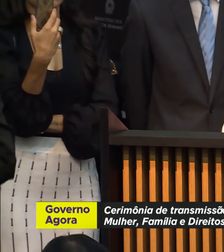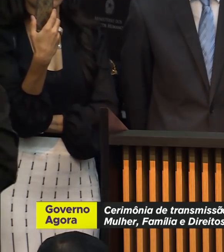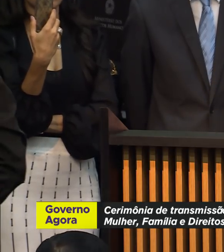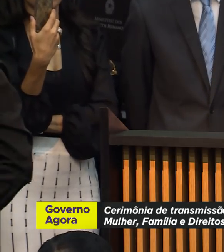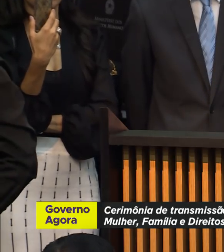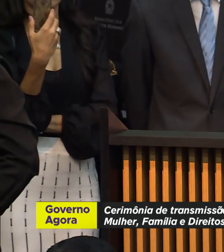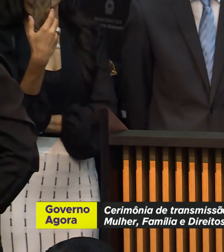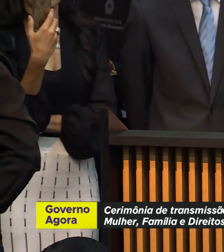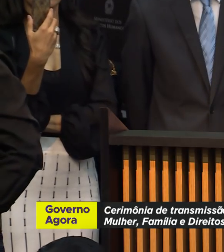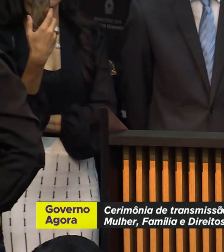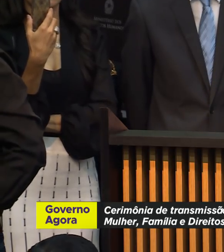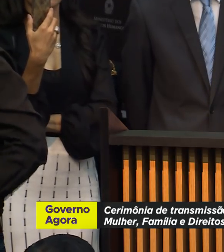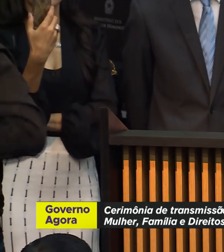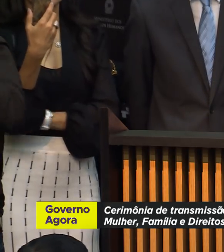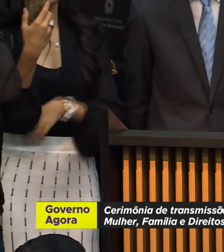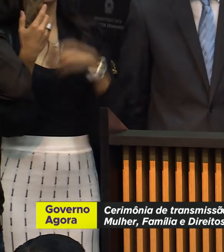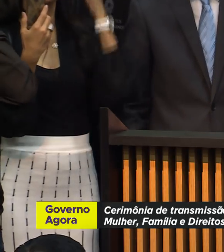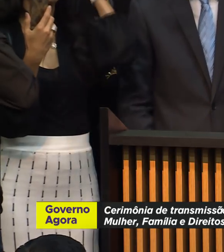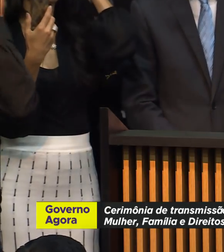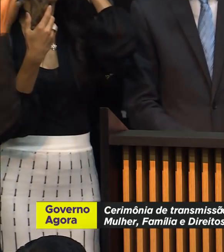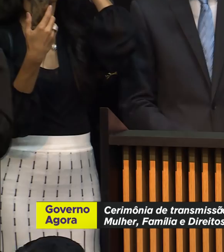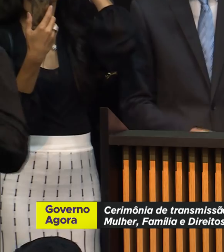ele sobe em pé de goiaba.